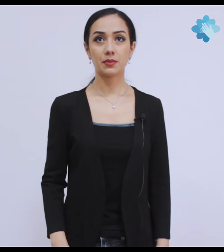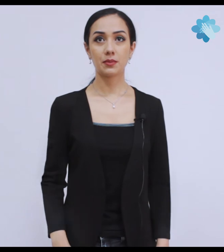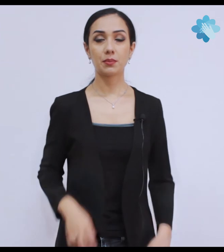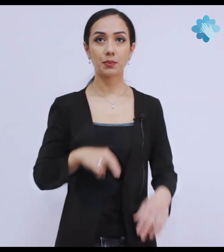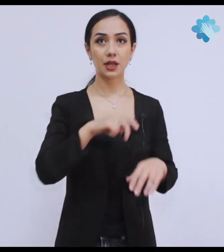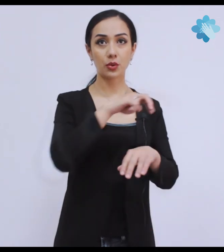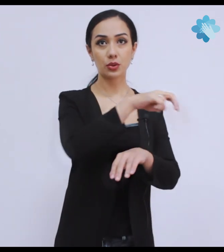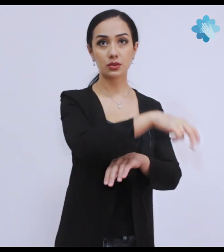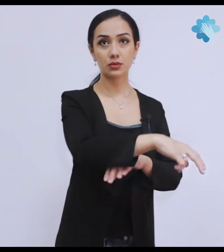переход